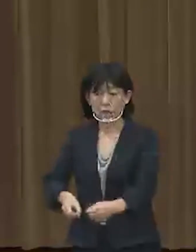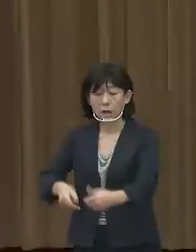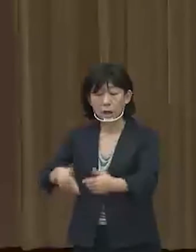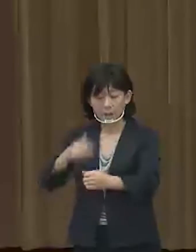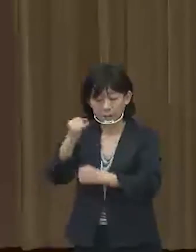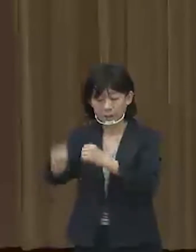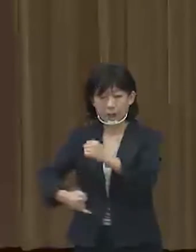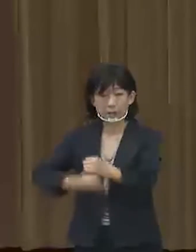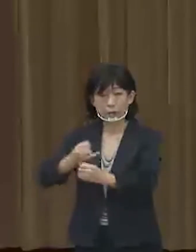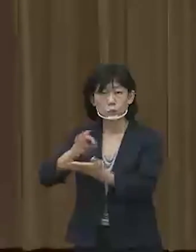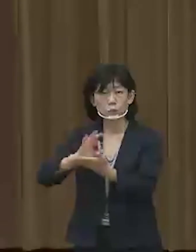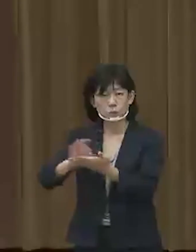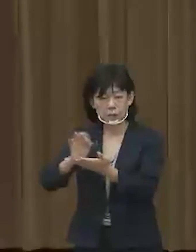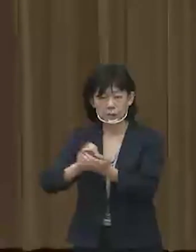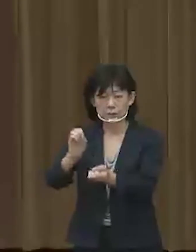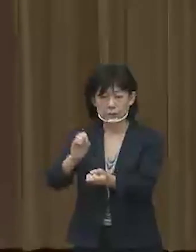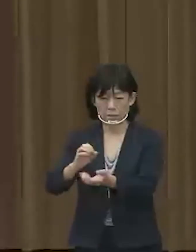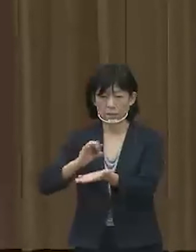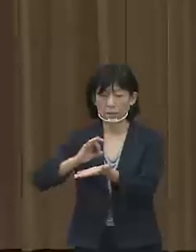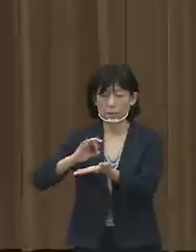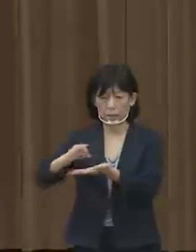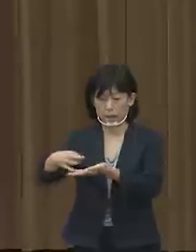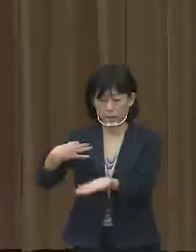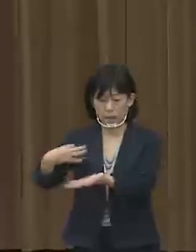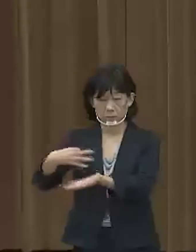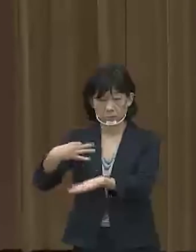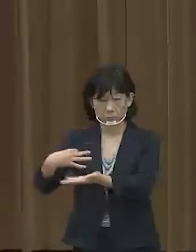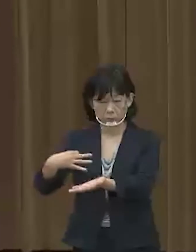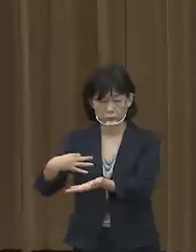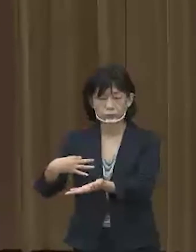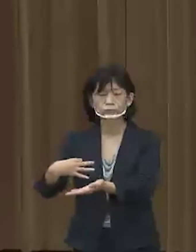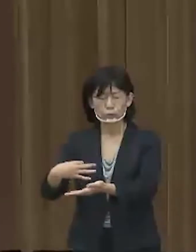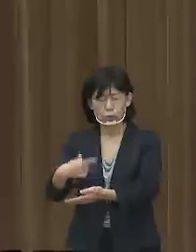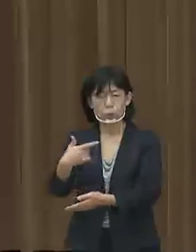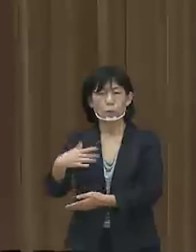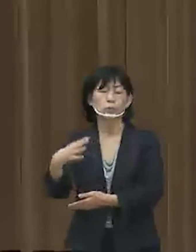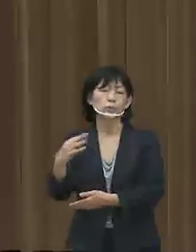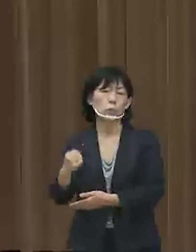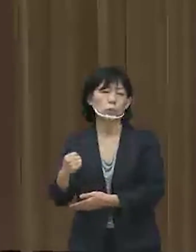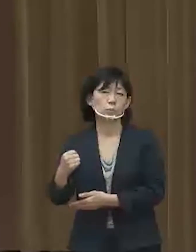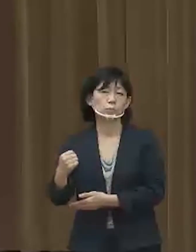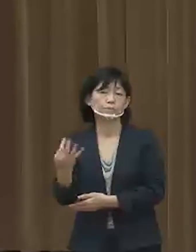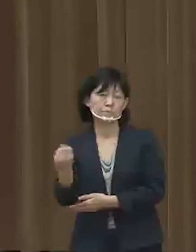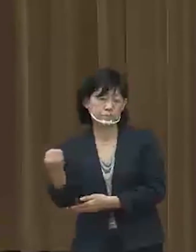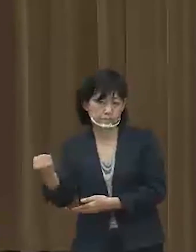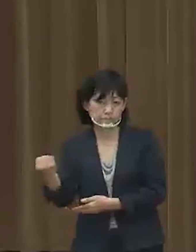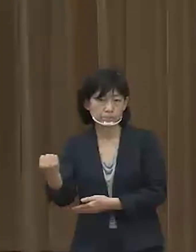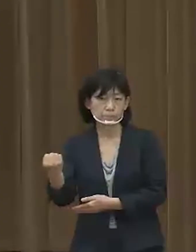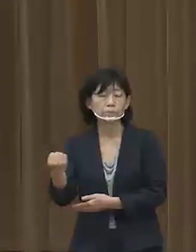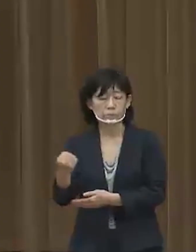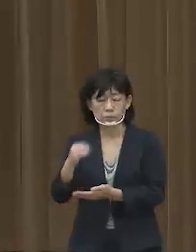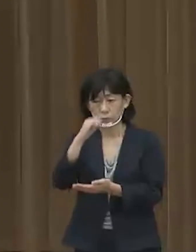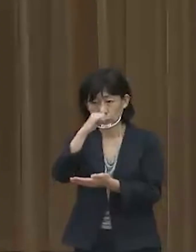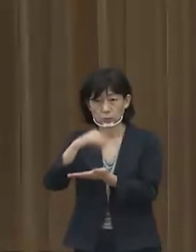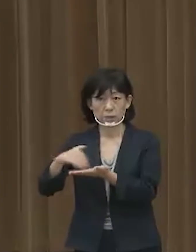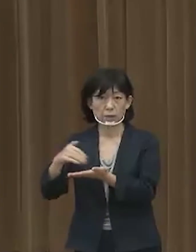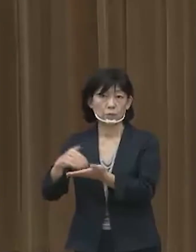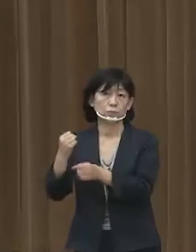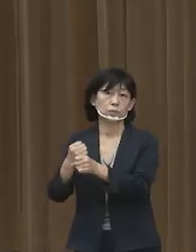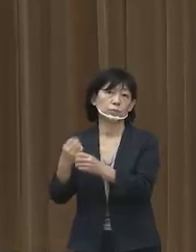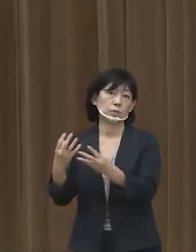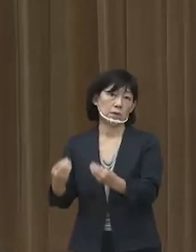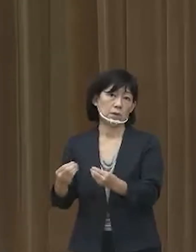拓に向けた支援など、6億89万3000円を計上いたしました。その